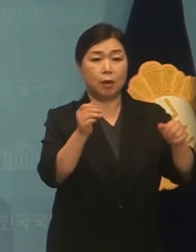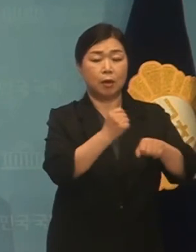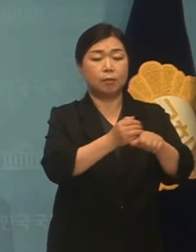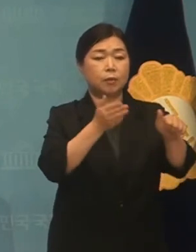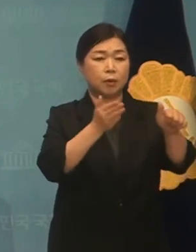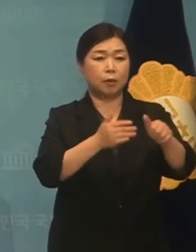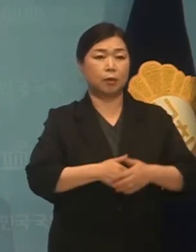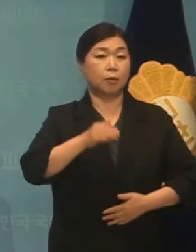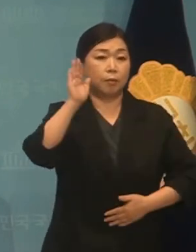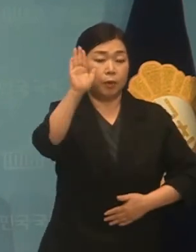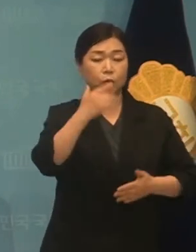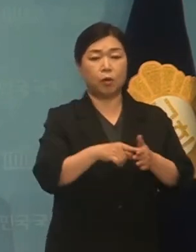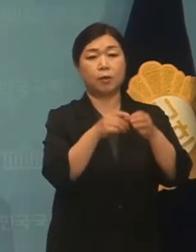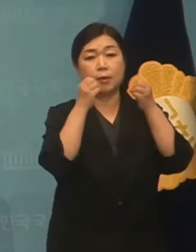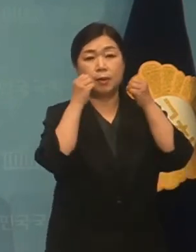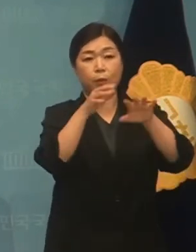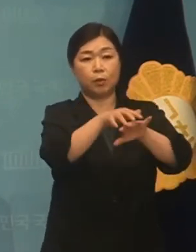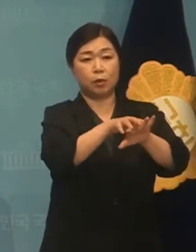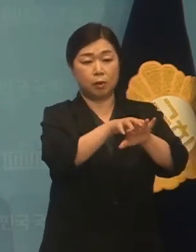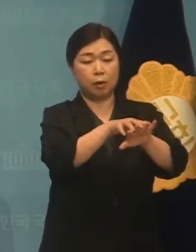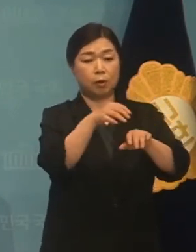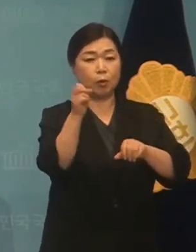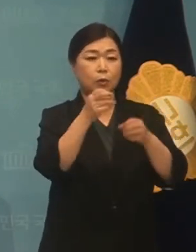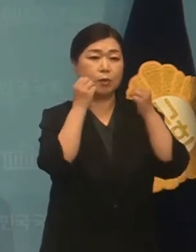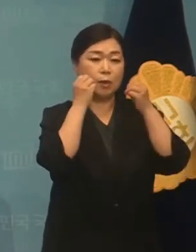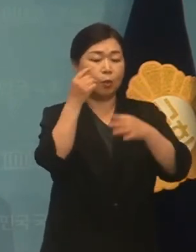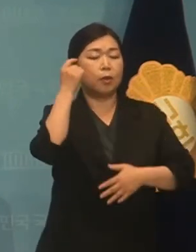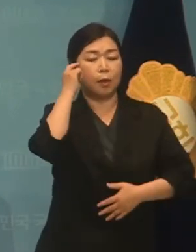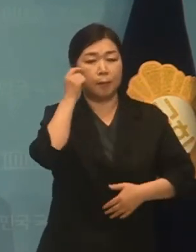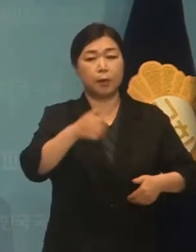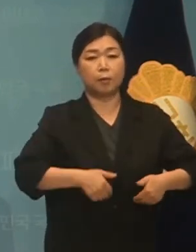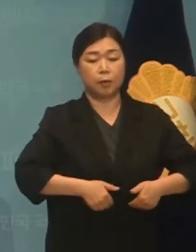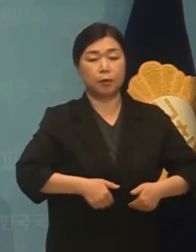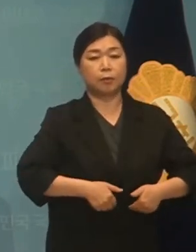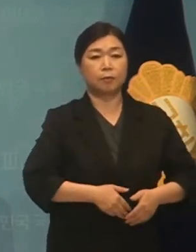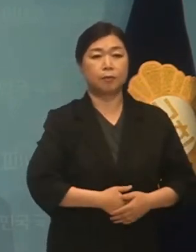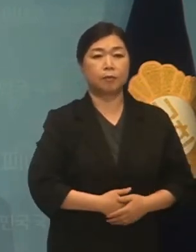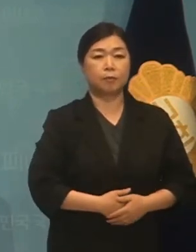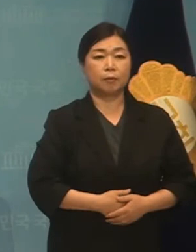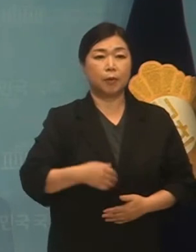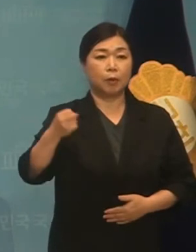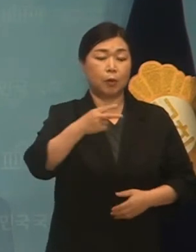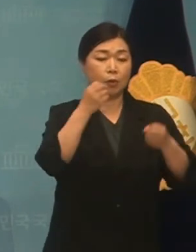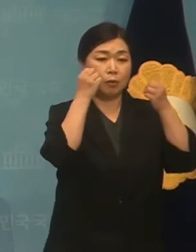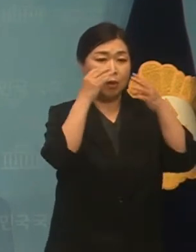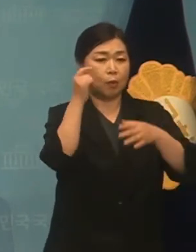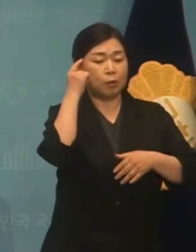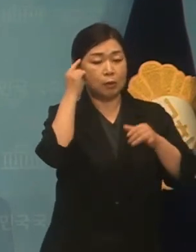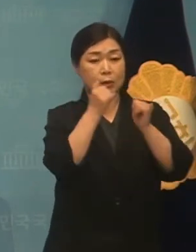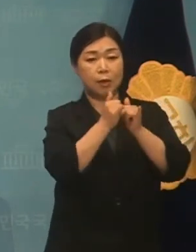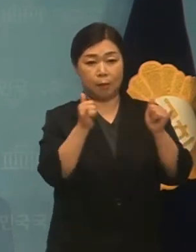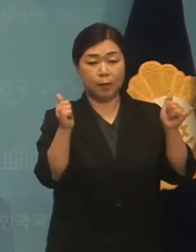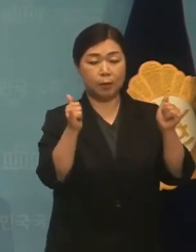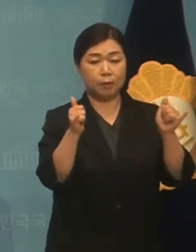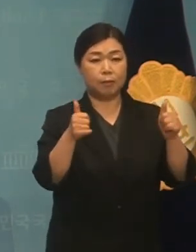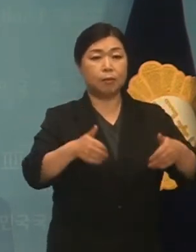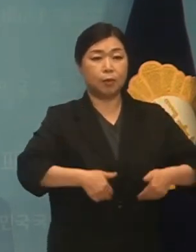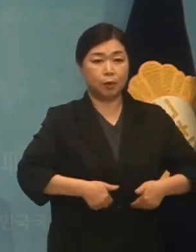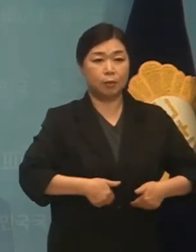미래를 위해서는 새로운 체제와 새로운 생각이 필요합니다. 그리고 새로운 인물이